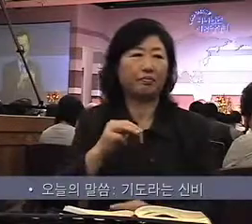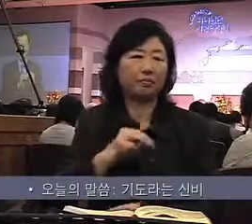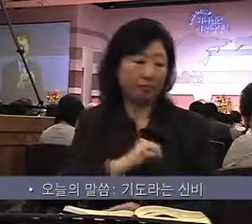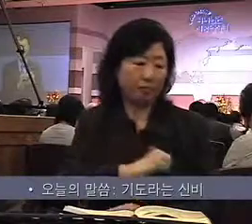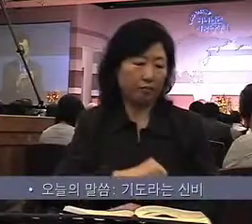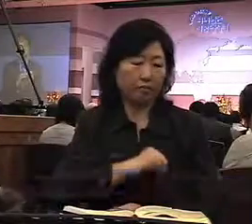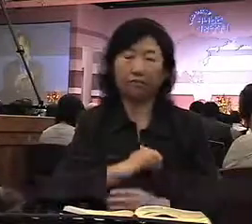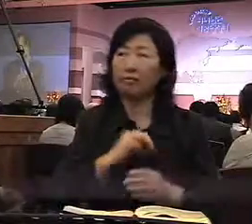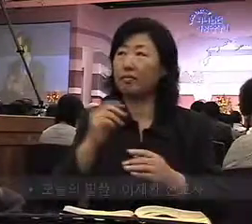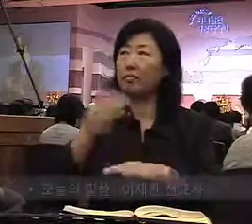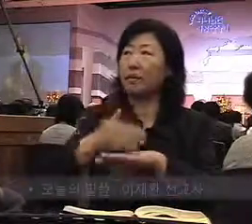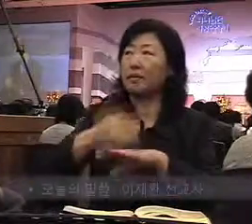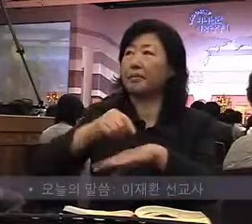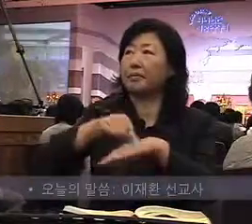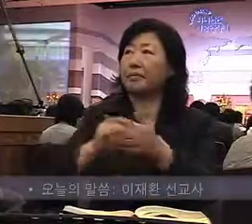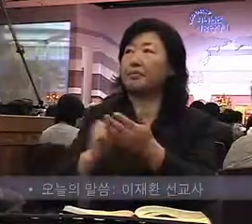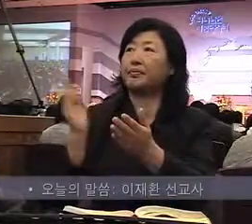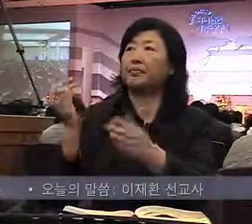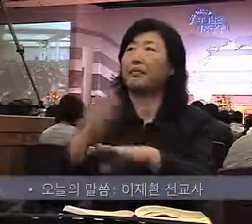마음으로 박수로 환영하겠습니다.